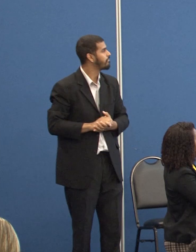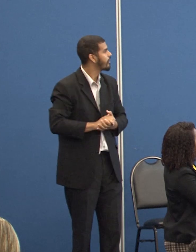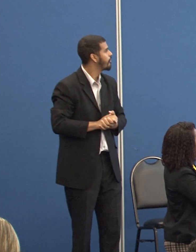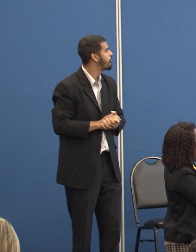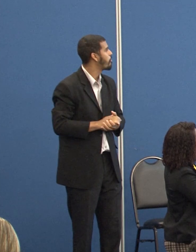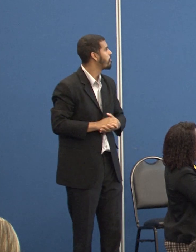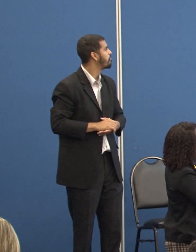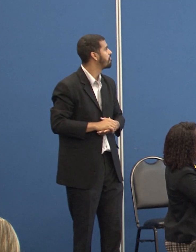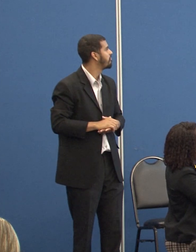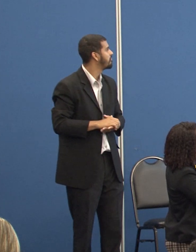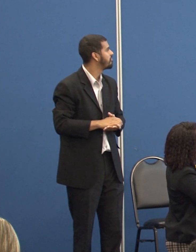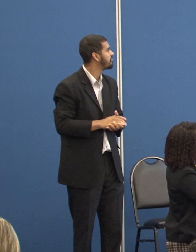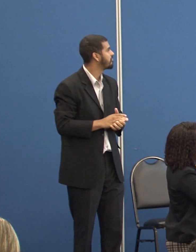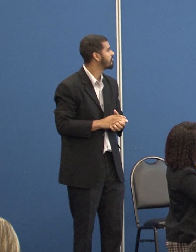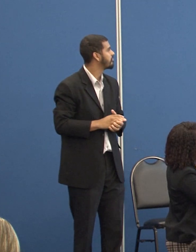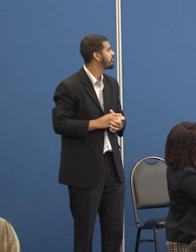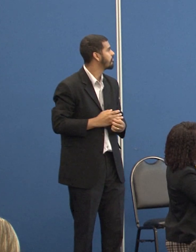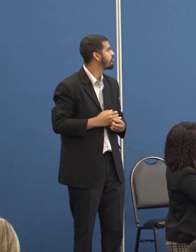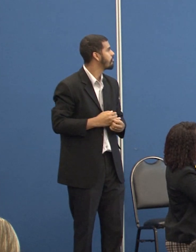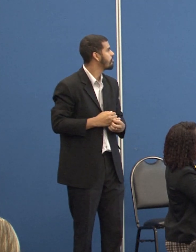Pré-leitura.